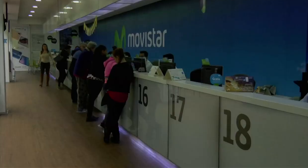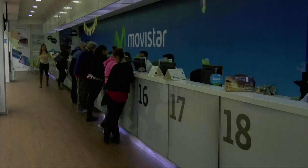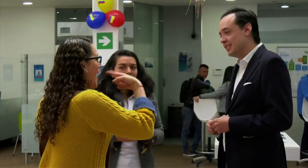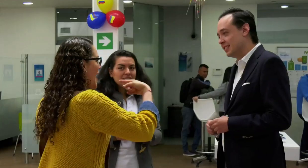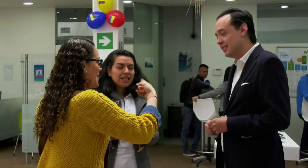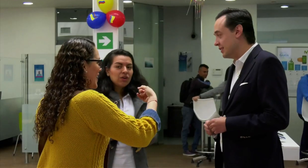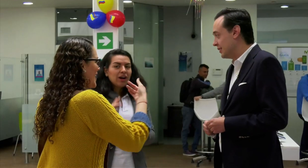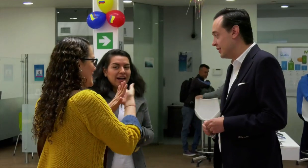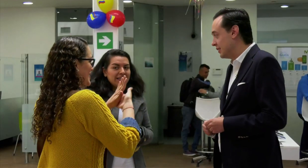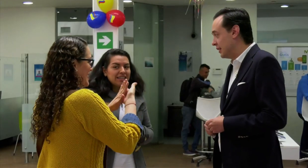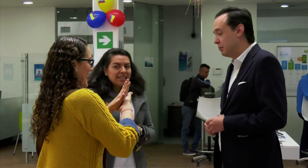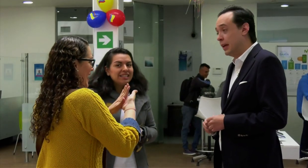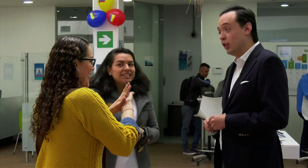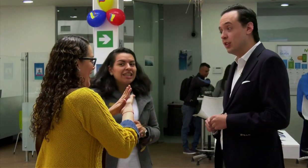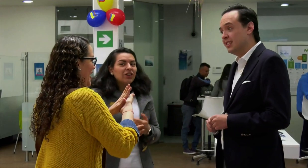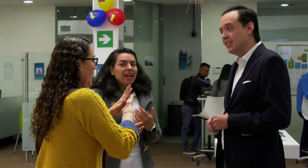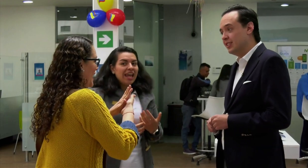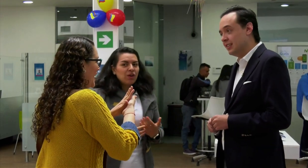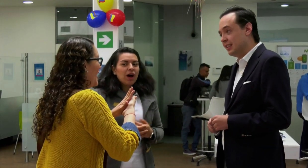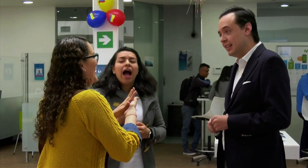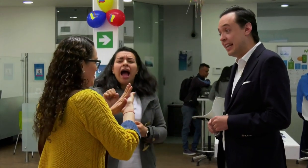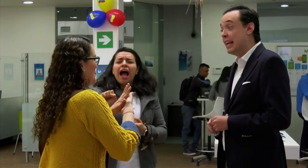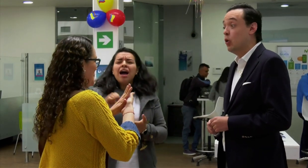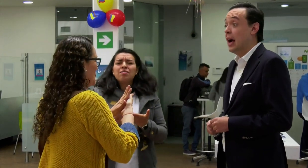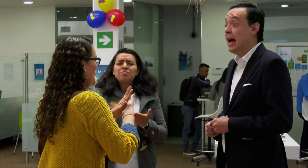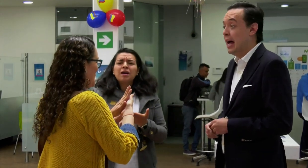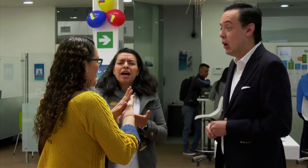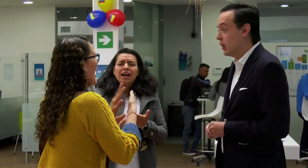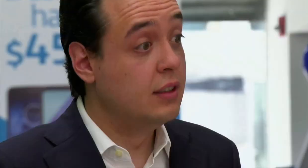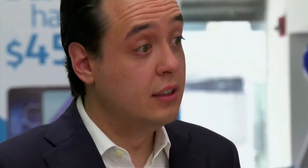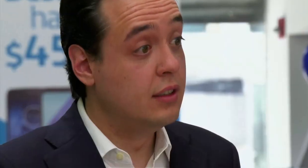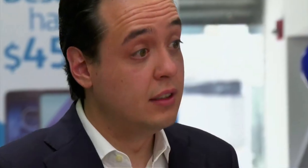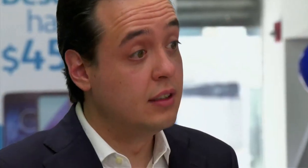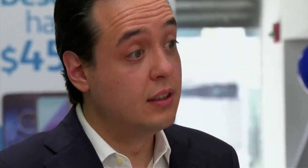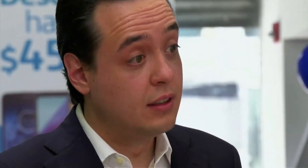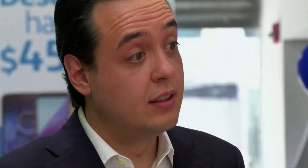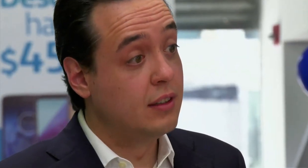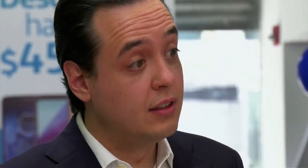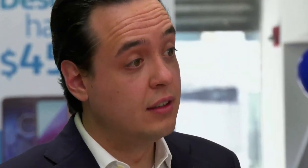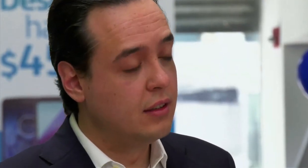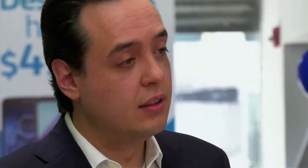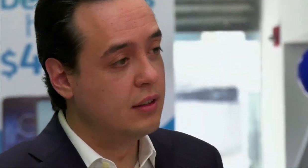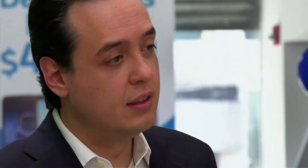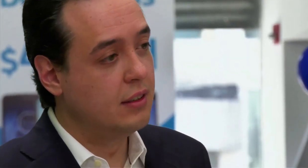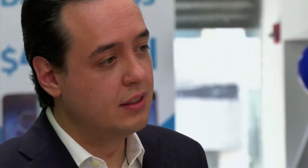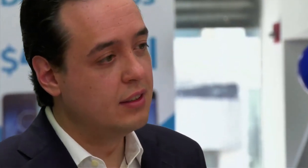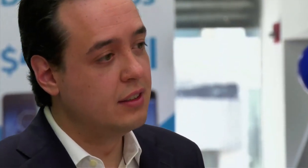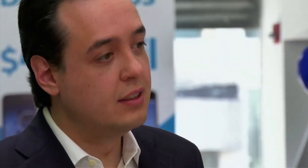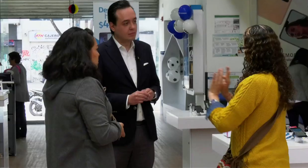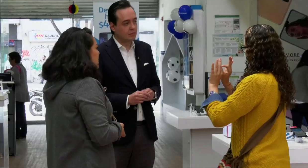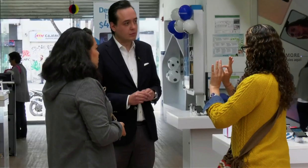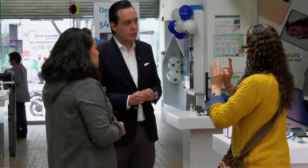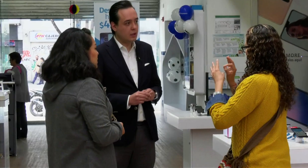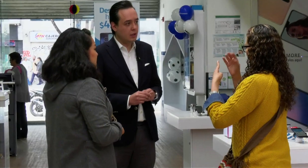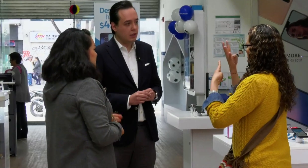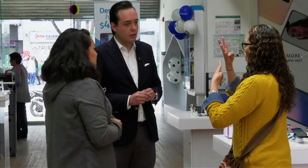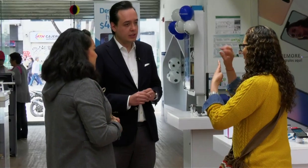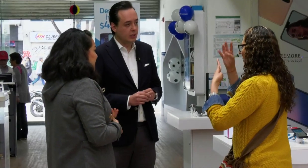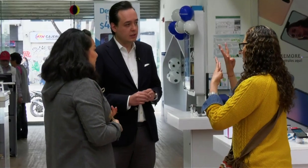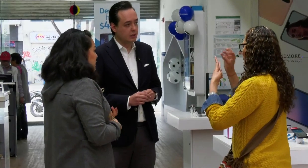Nosotros desde 2015 empezamos en Telefónica Movistar Colombia a hacer una estrategia de diversidad e inclusión porque queremos ser una compañía que no